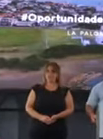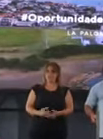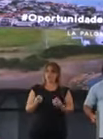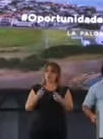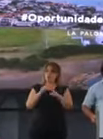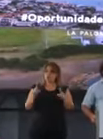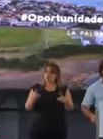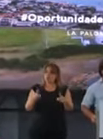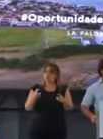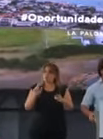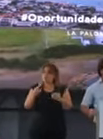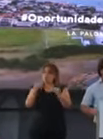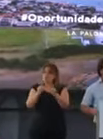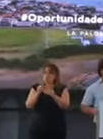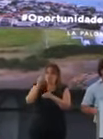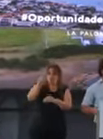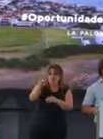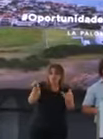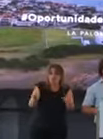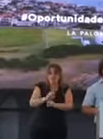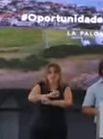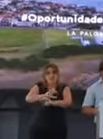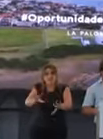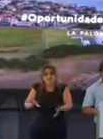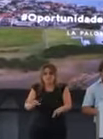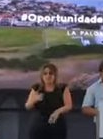Porque no hay compañeros en nosotros.